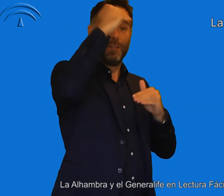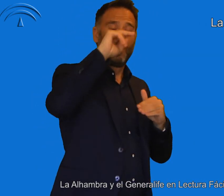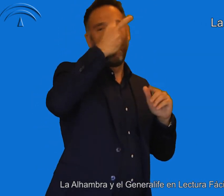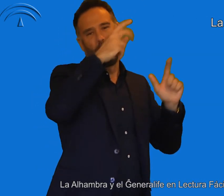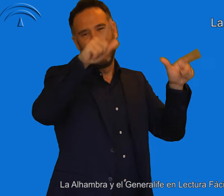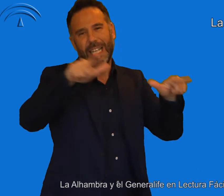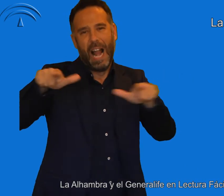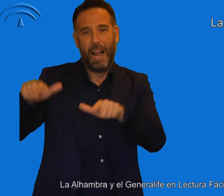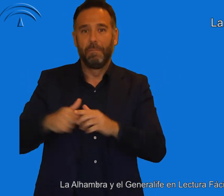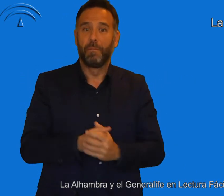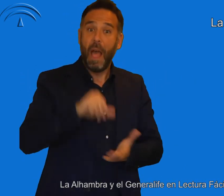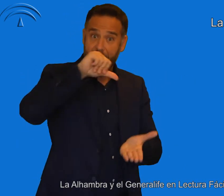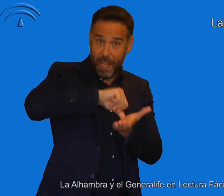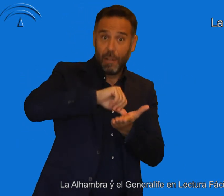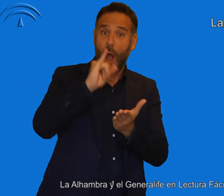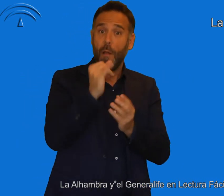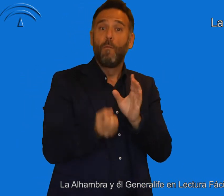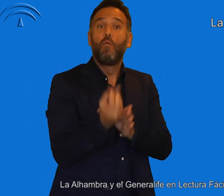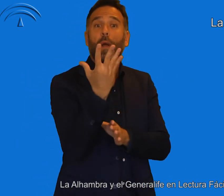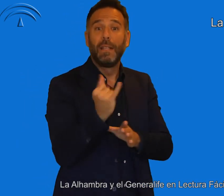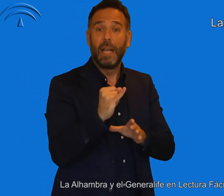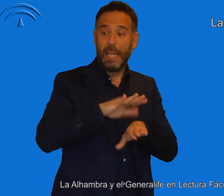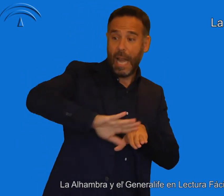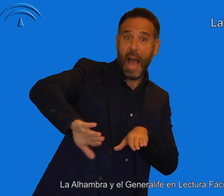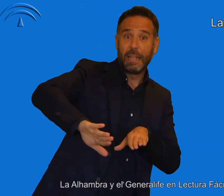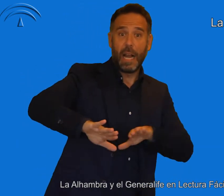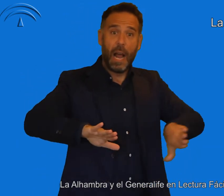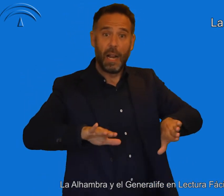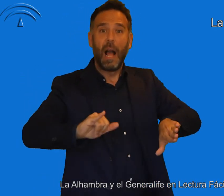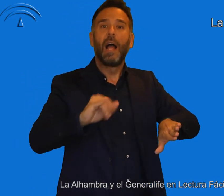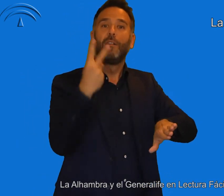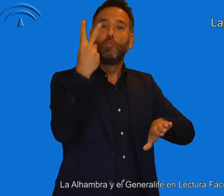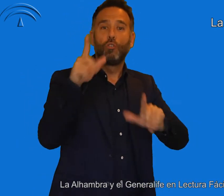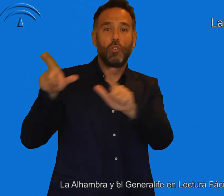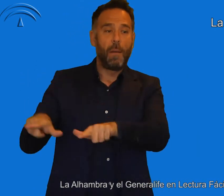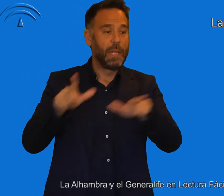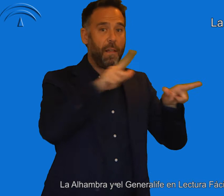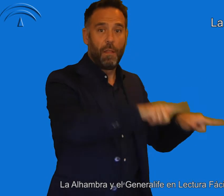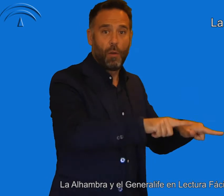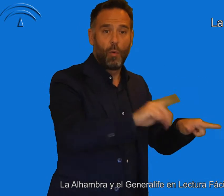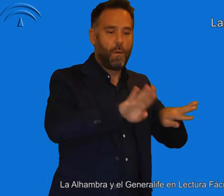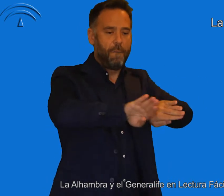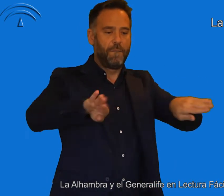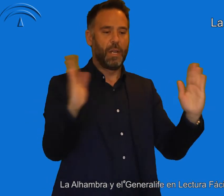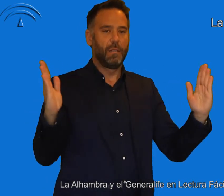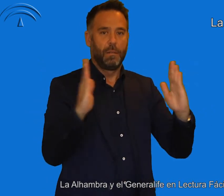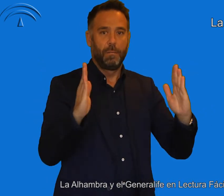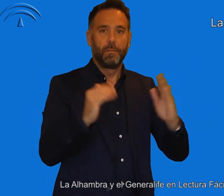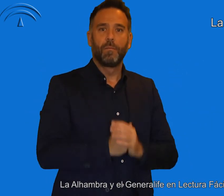casa. En el centro de la sala hay una fuente y en los laterales hay 2 estancias, una frente a la otra.